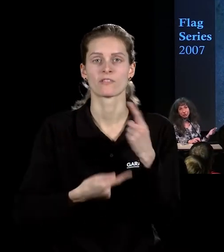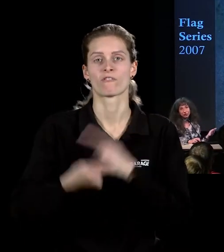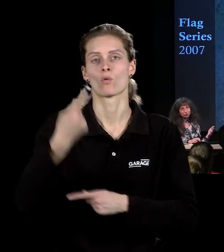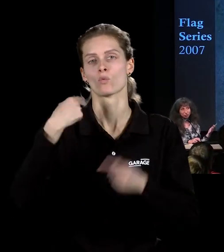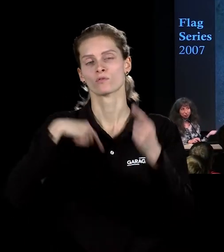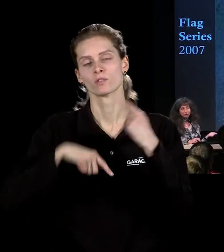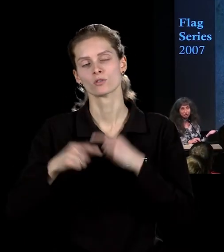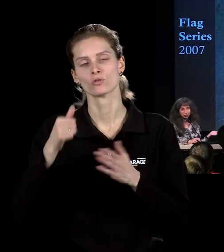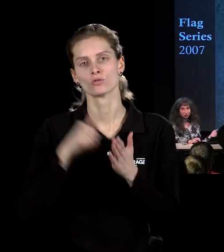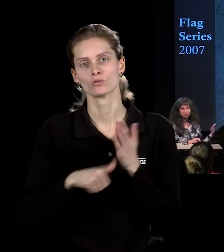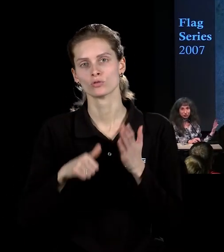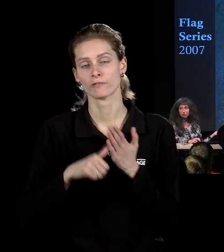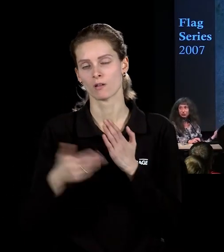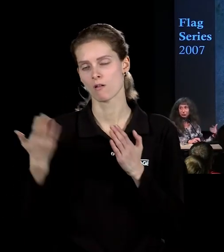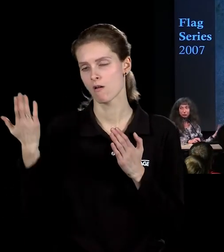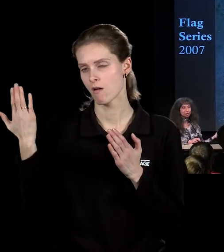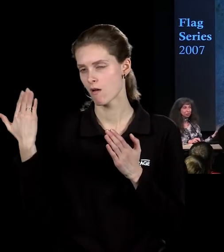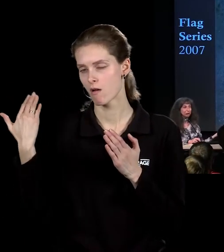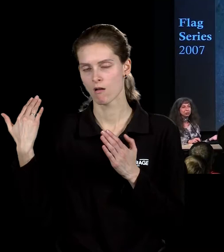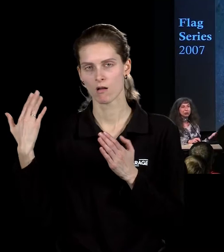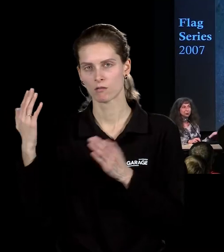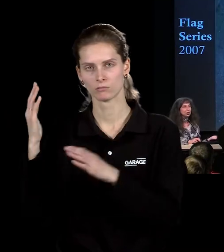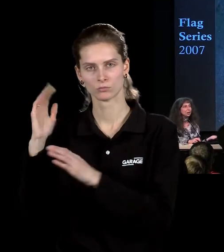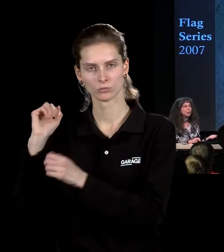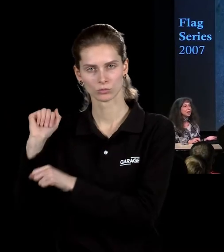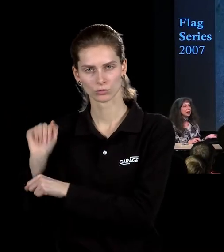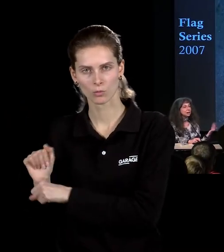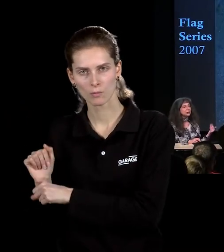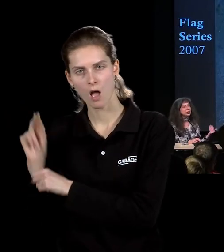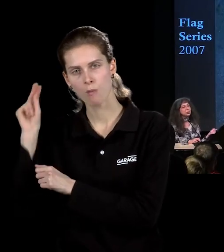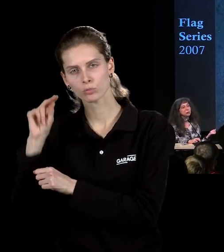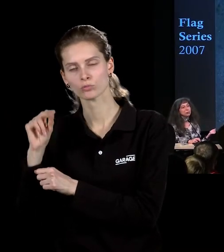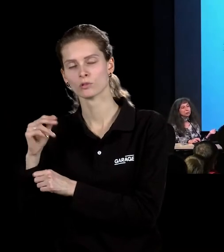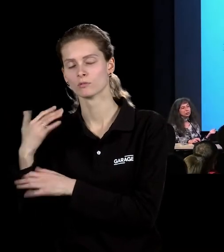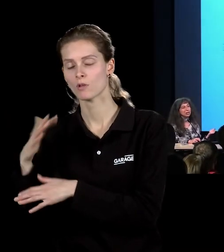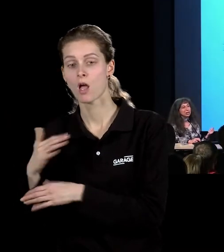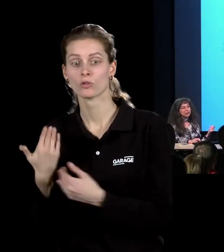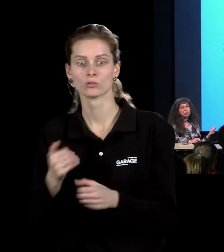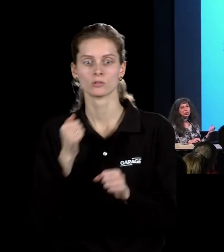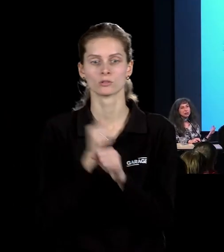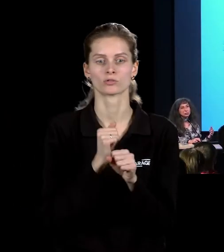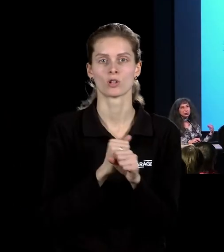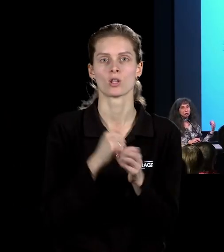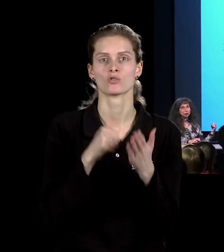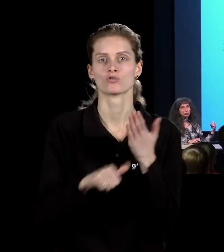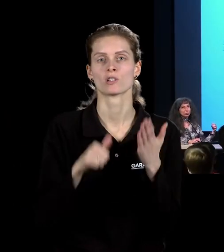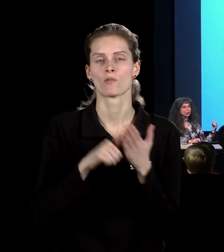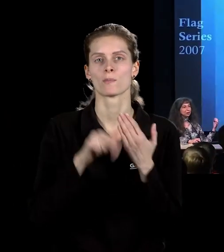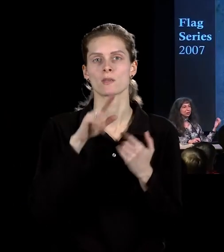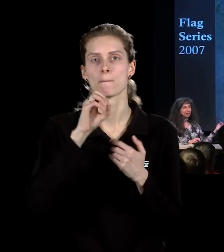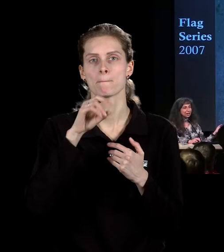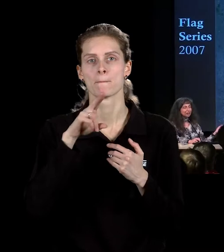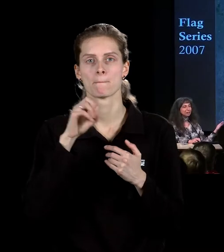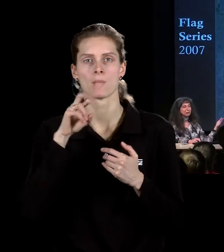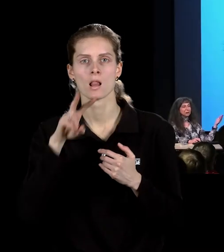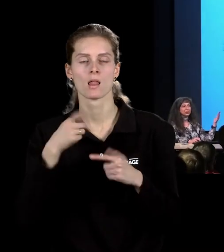не занимался со времен, видимо, вот, когда он своего обучения, и делает живопись пеплом. Самыми разными, где тоже этот пепел,